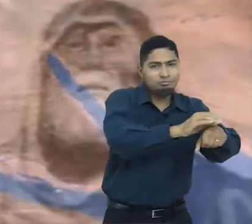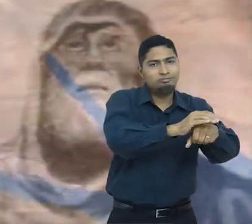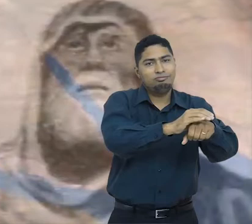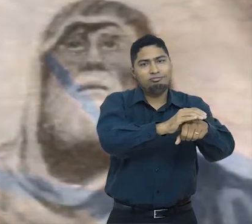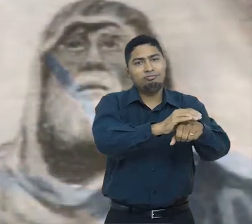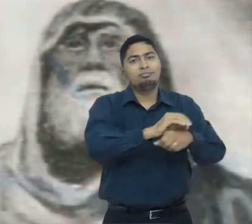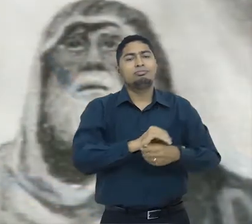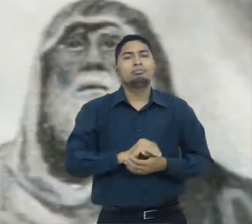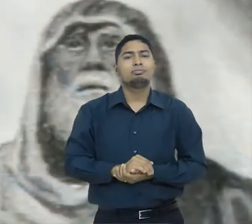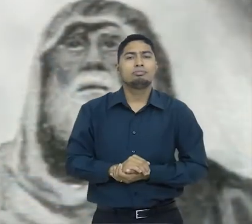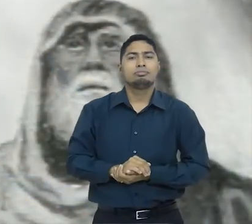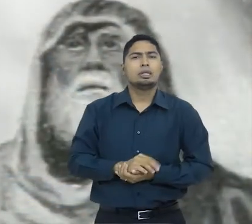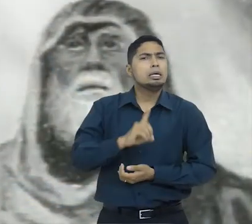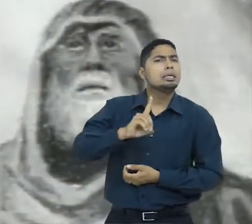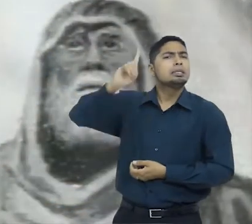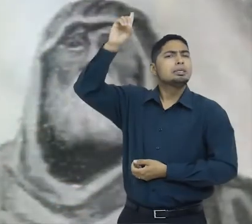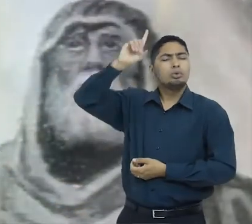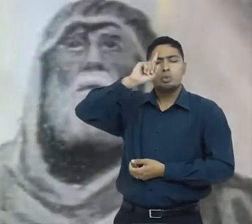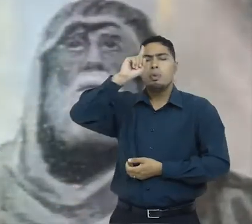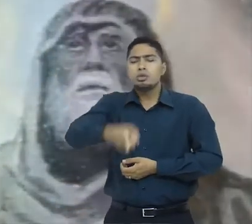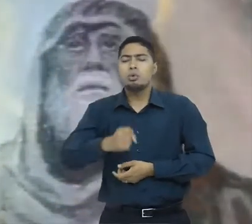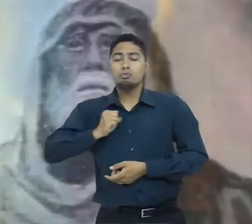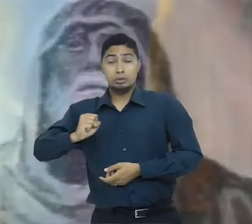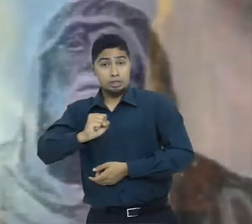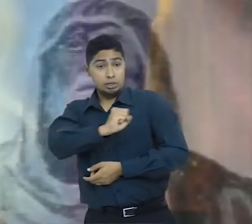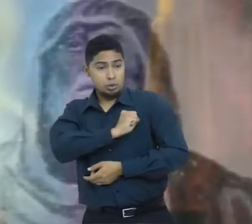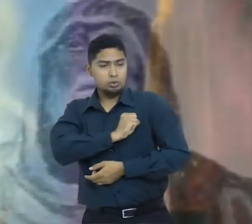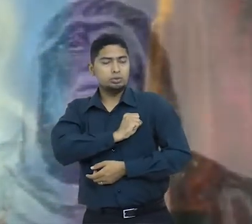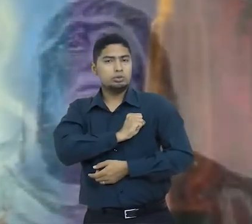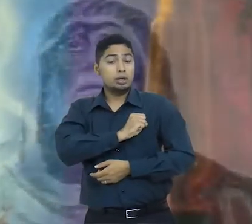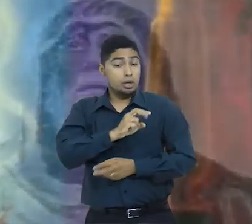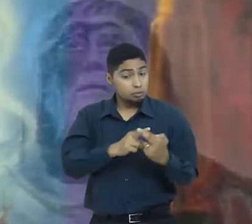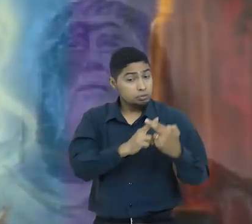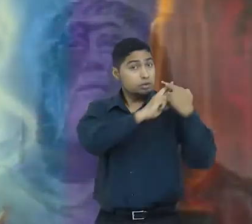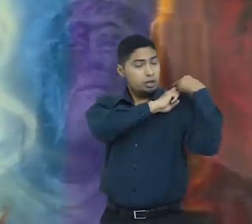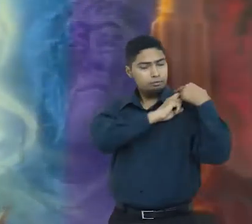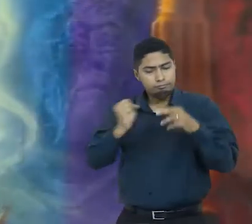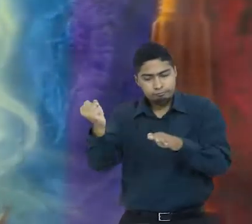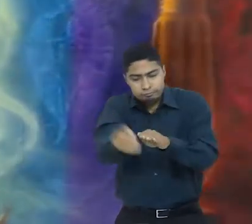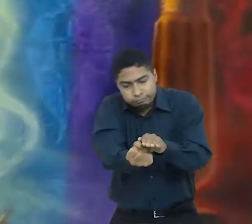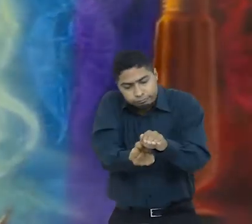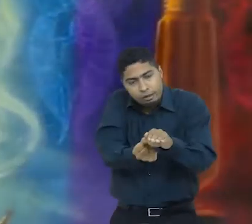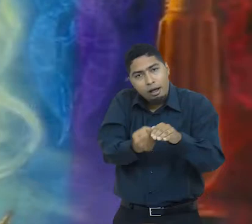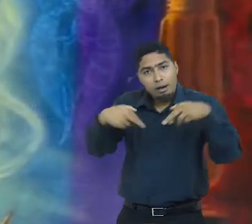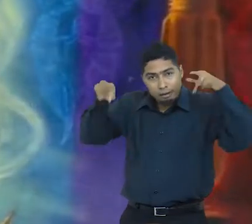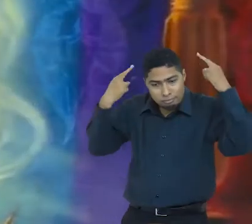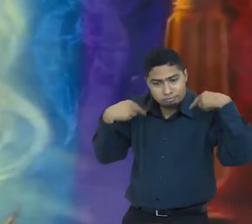a Isaque e a Jacó. Deus mandou que os sacerdotes se encarregassem dos sacrifícios de animais e que liderassem os